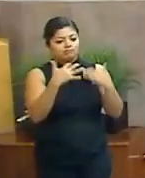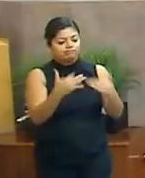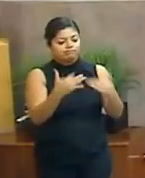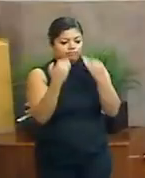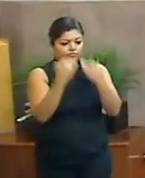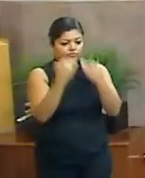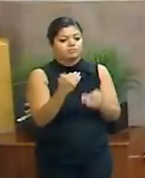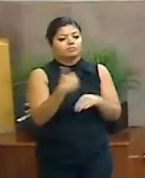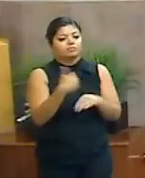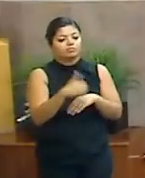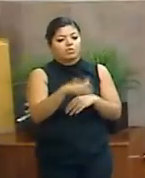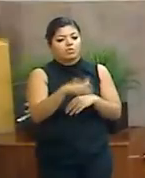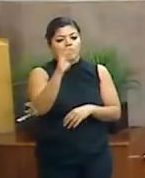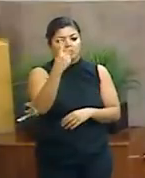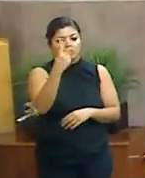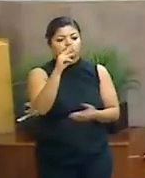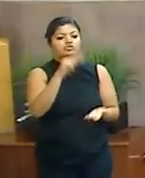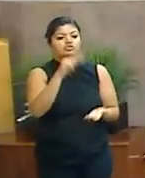42